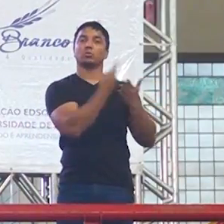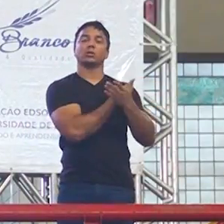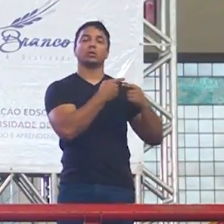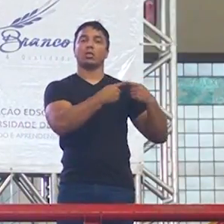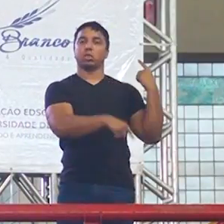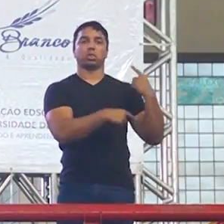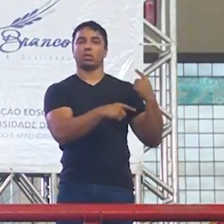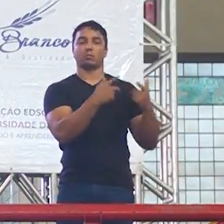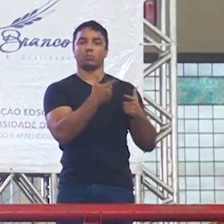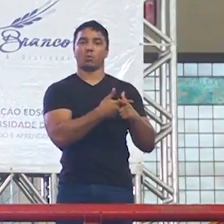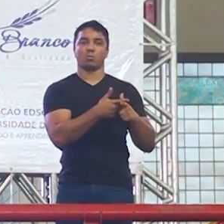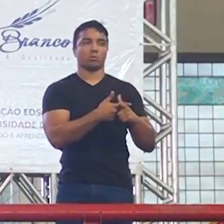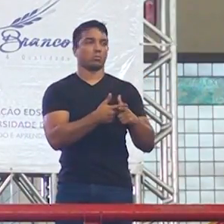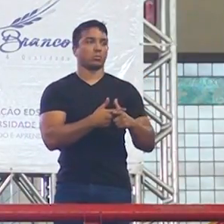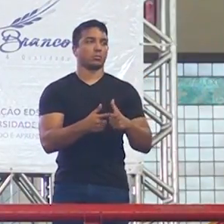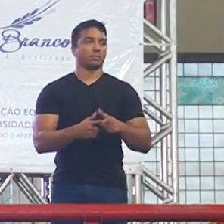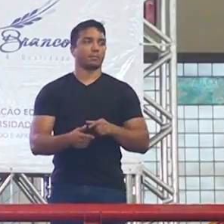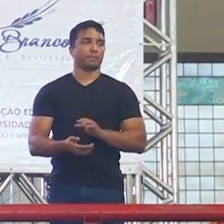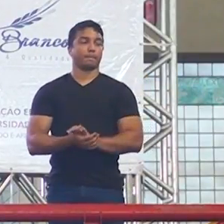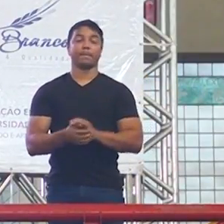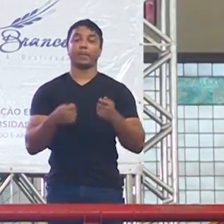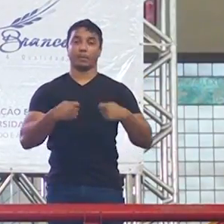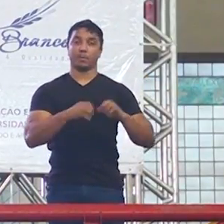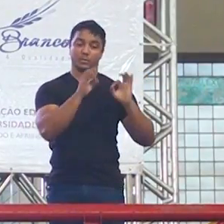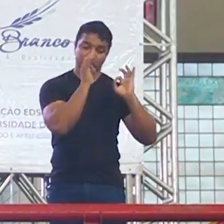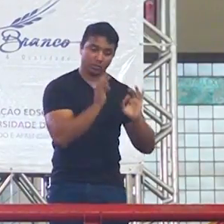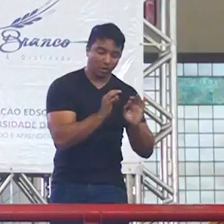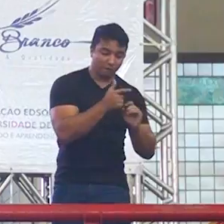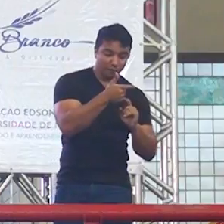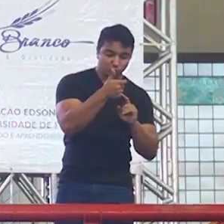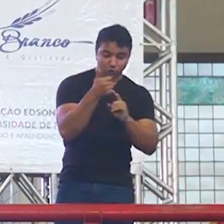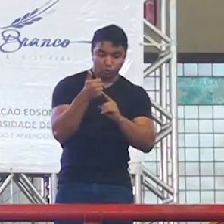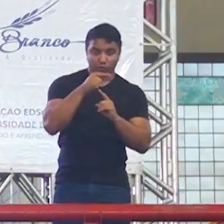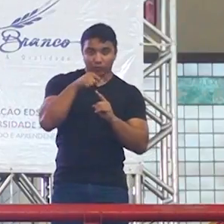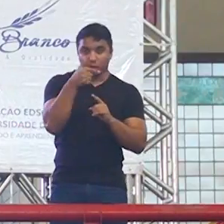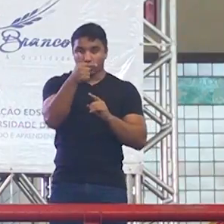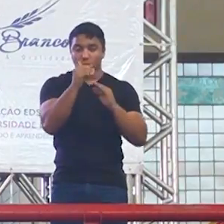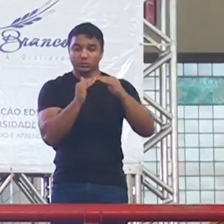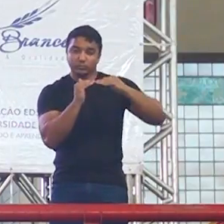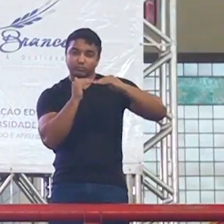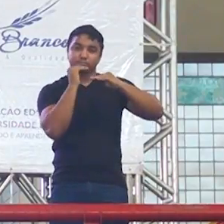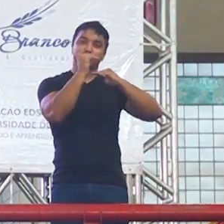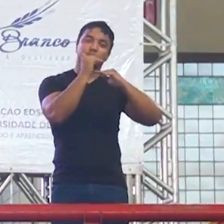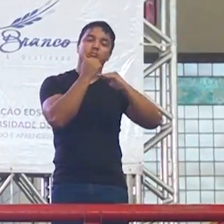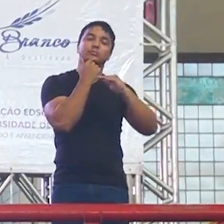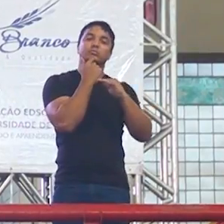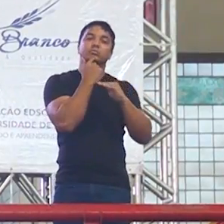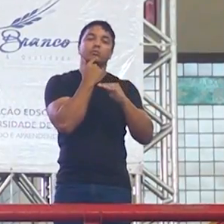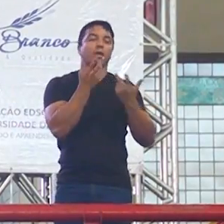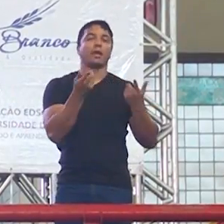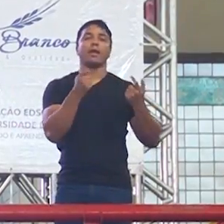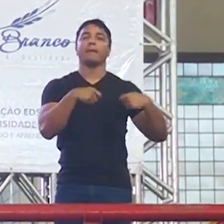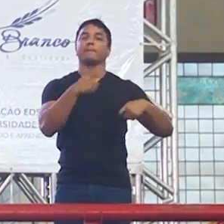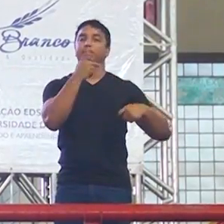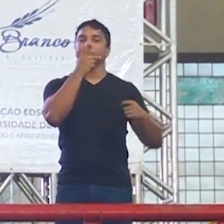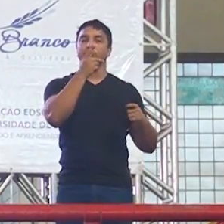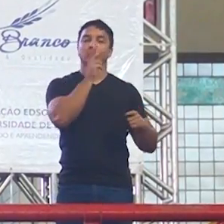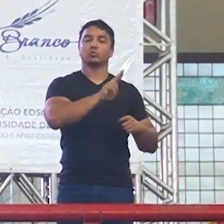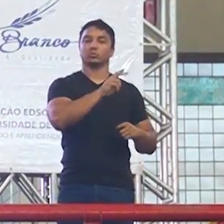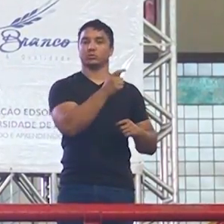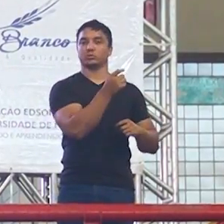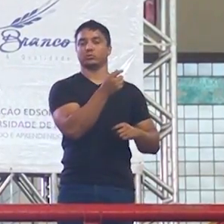vai queimar. Então tem que ser um pouquinho maior do que 21,2 para chegar